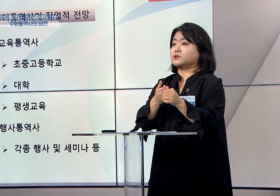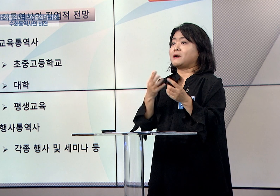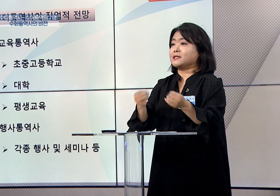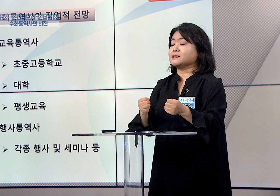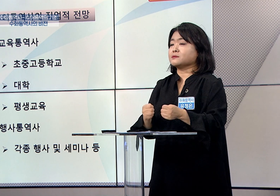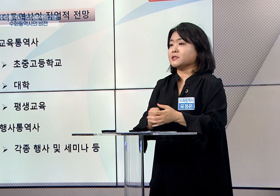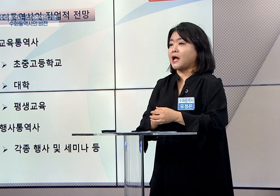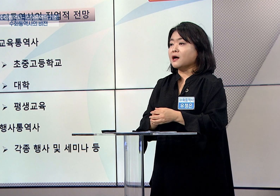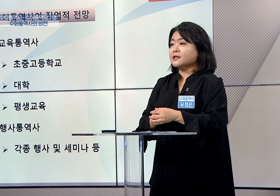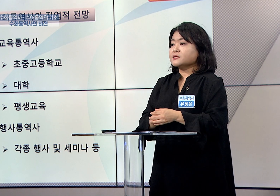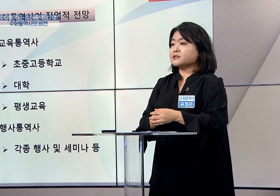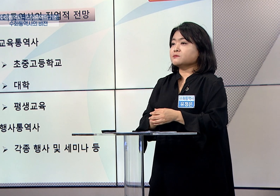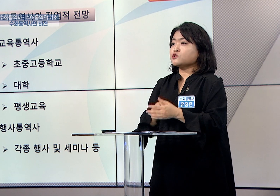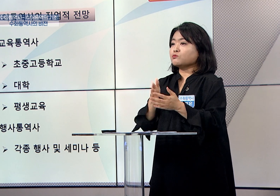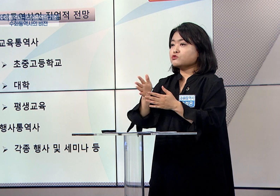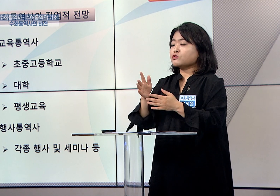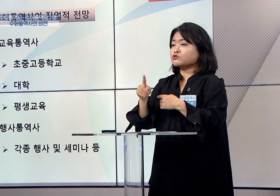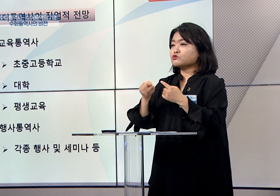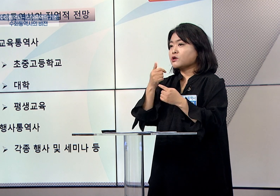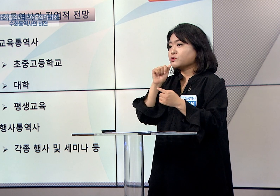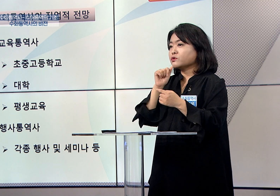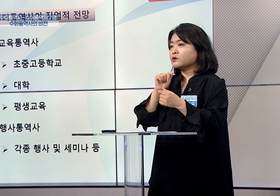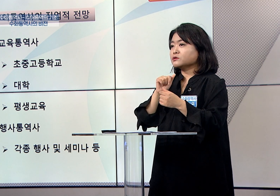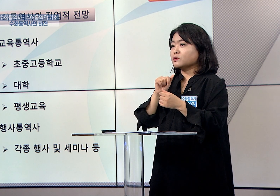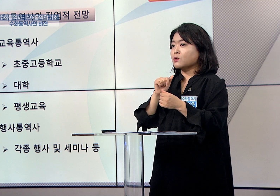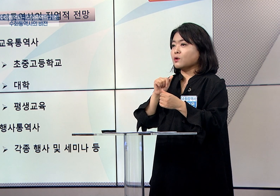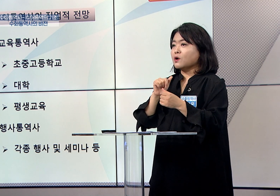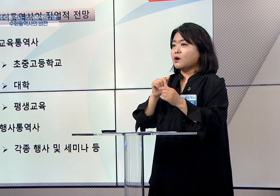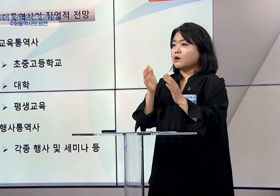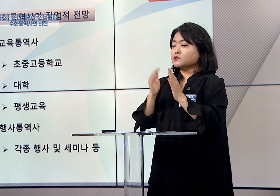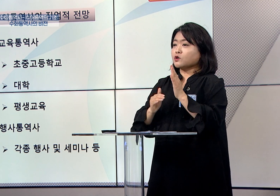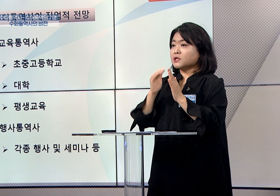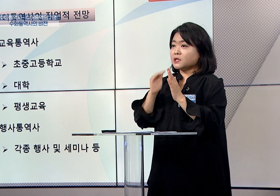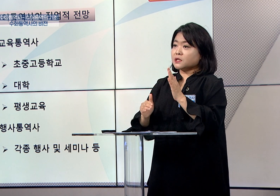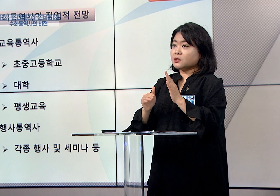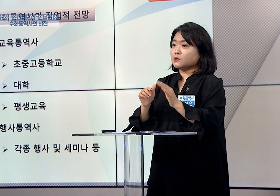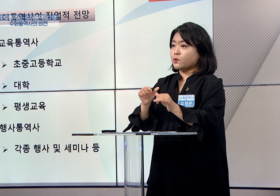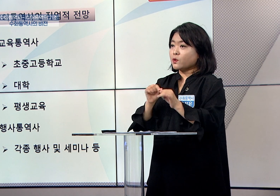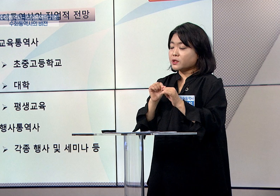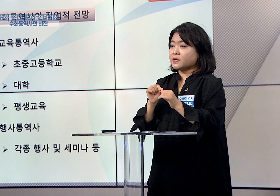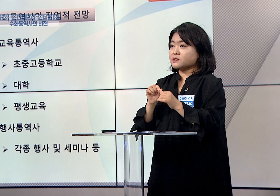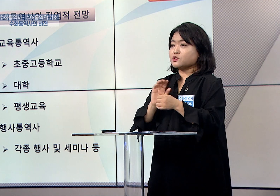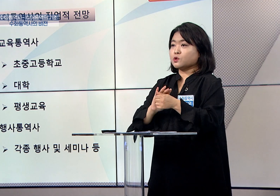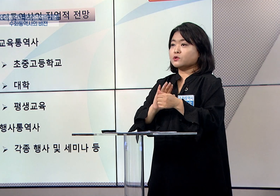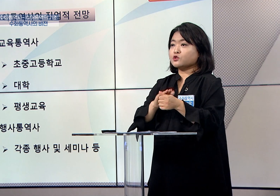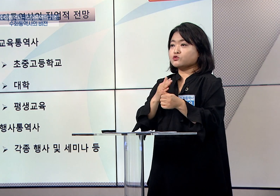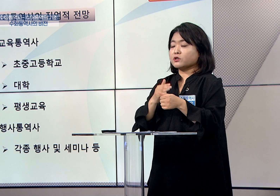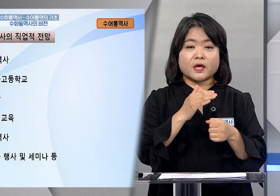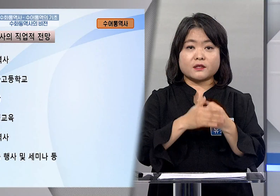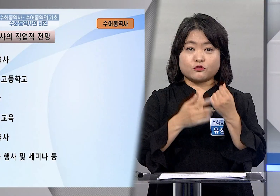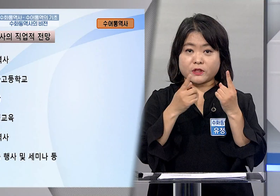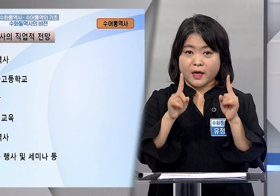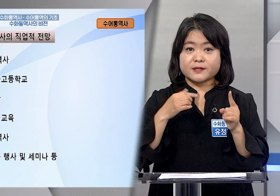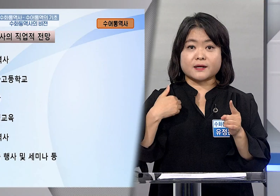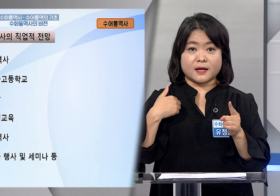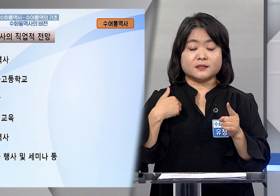많이 있습니다. 지금 전문적으로 수화통역으로 정기 고용이 돼서 지원해 주는 게 대구대 제가 있는